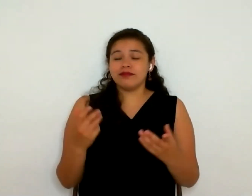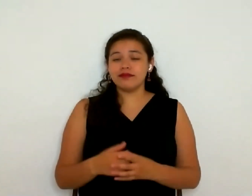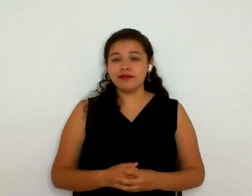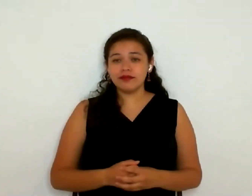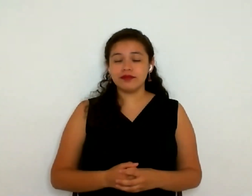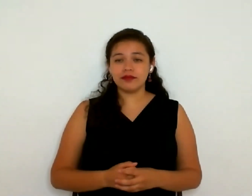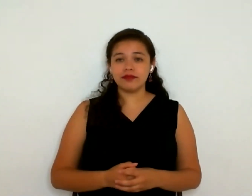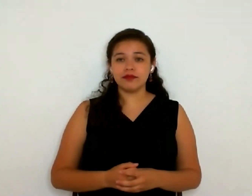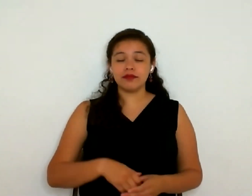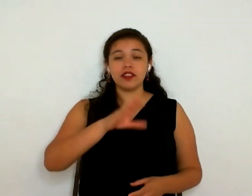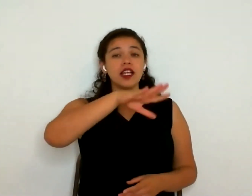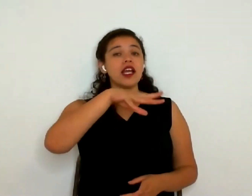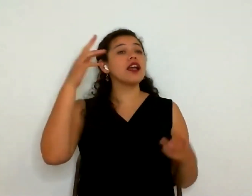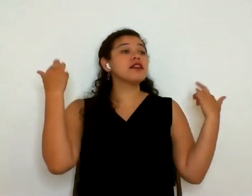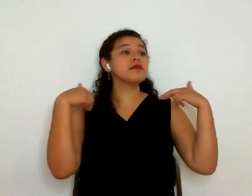maestra